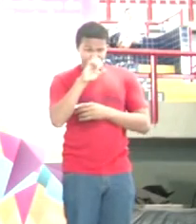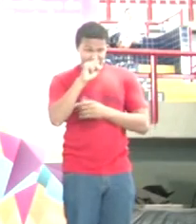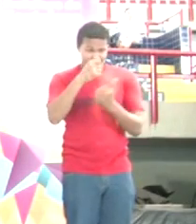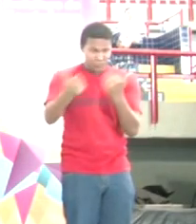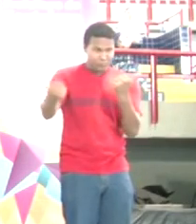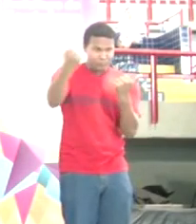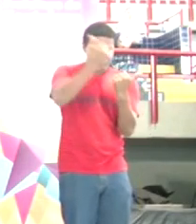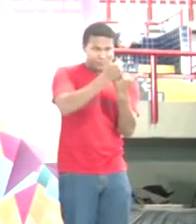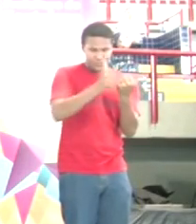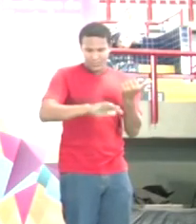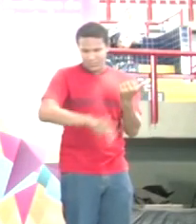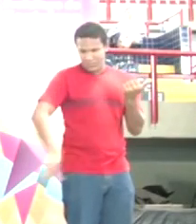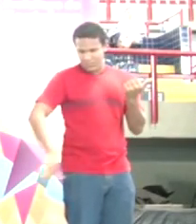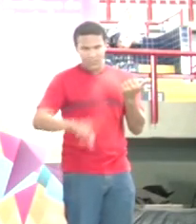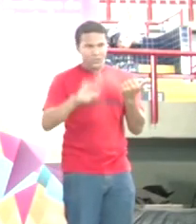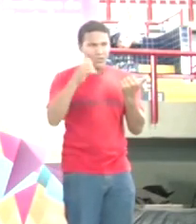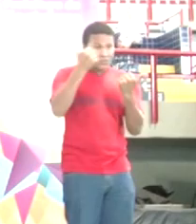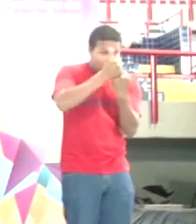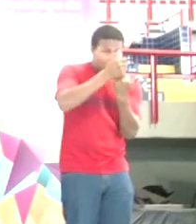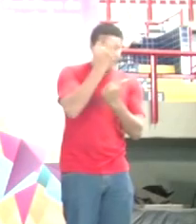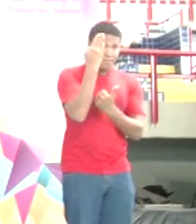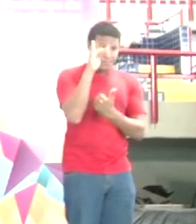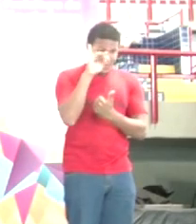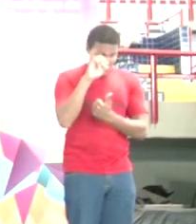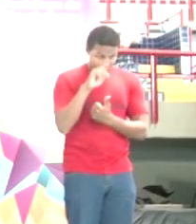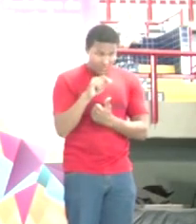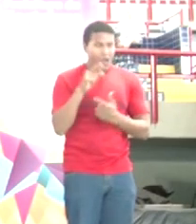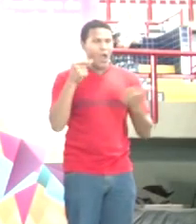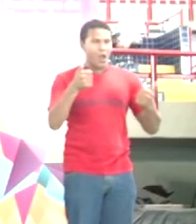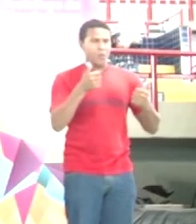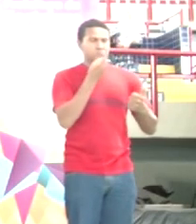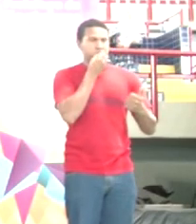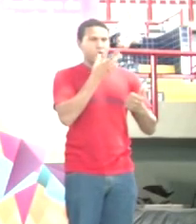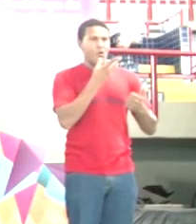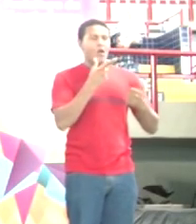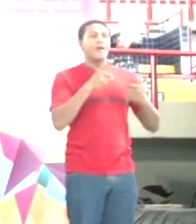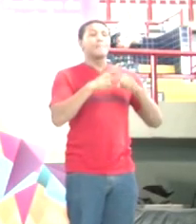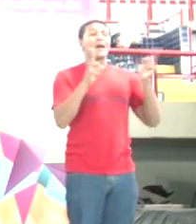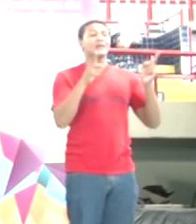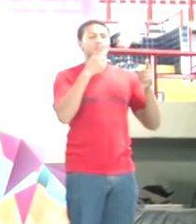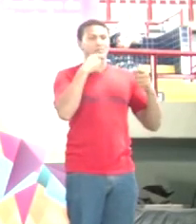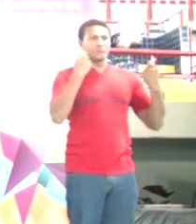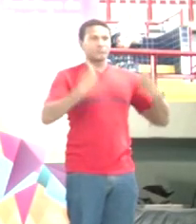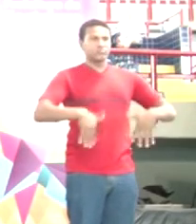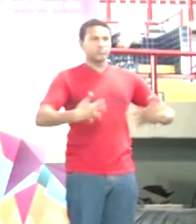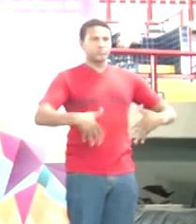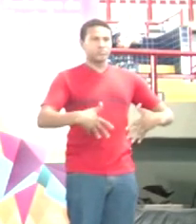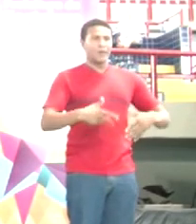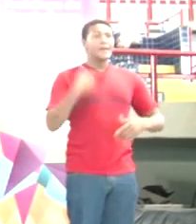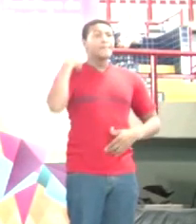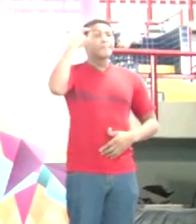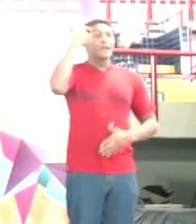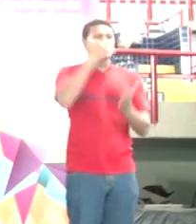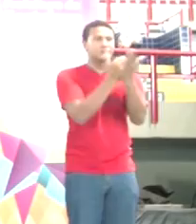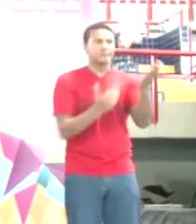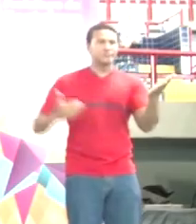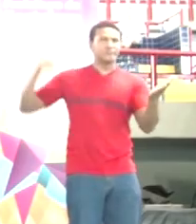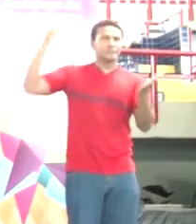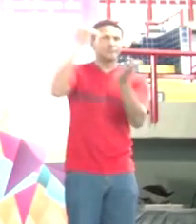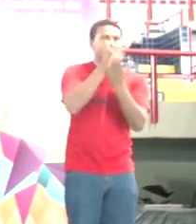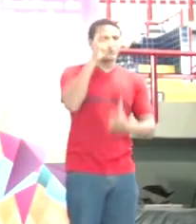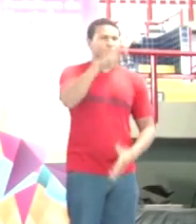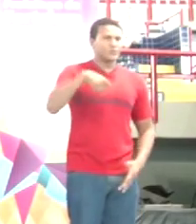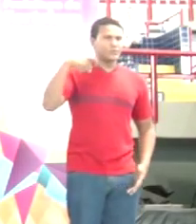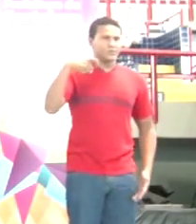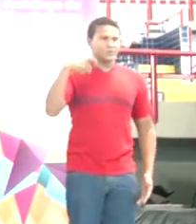pelo biodiesel de maneira total, isso ia gerar um custo muito alto. A inflação iria o quê? Disparar, já que a principal forma